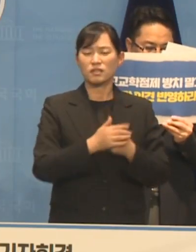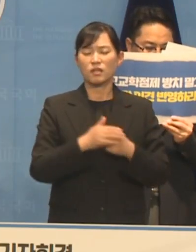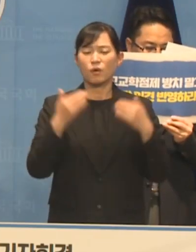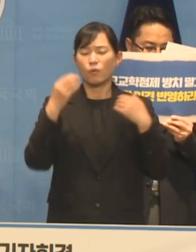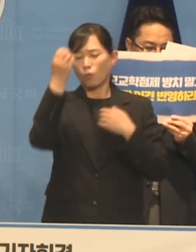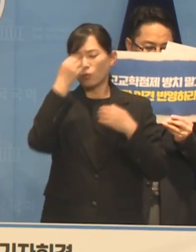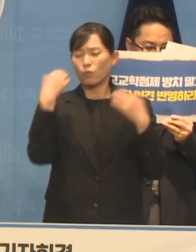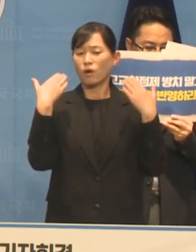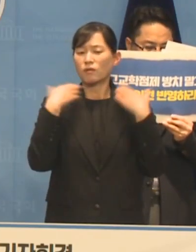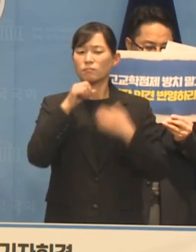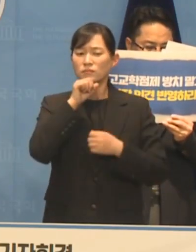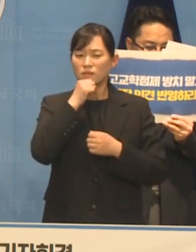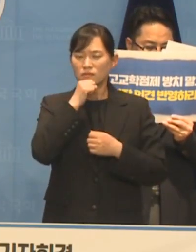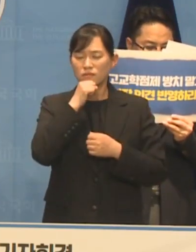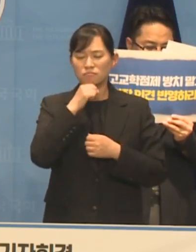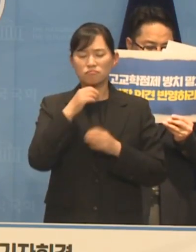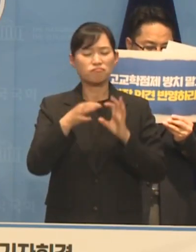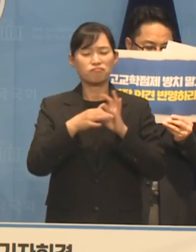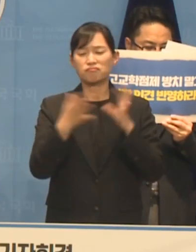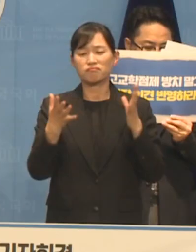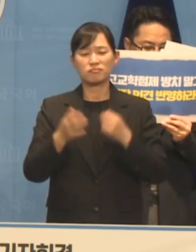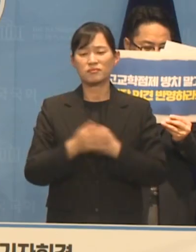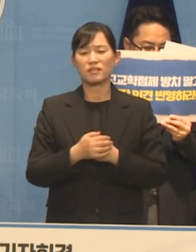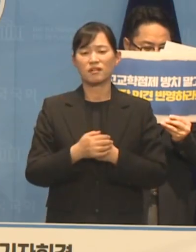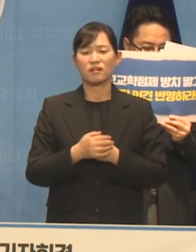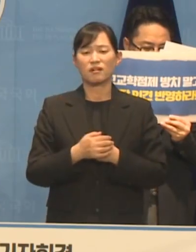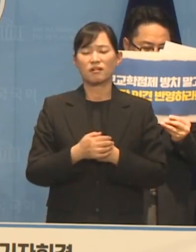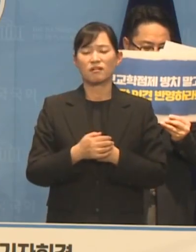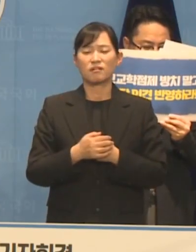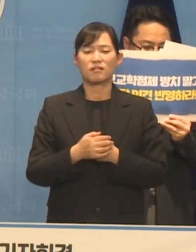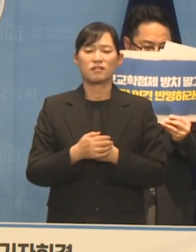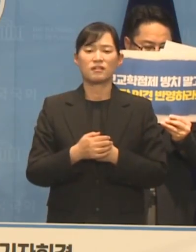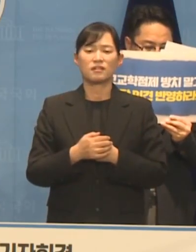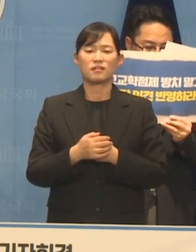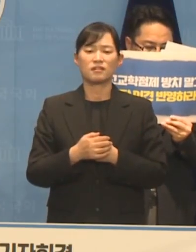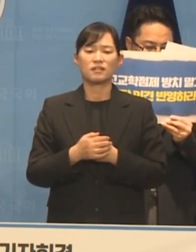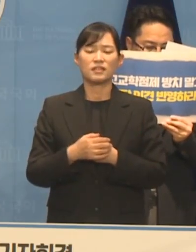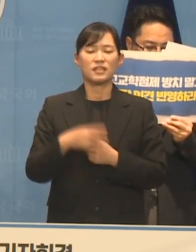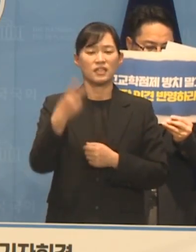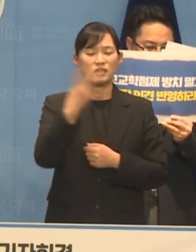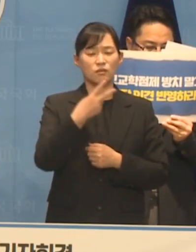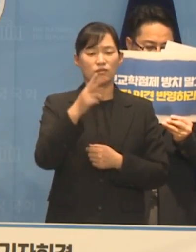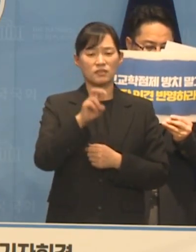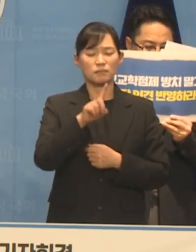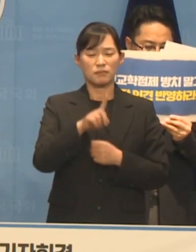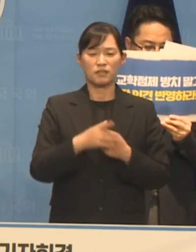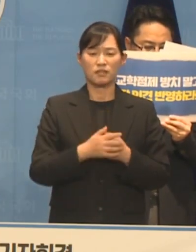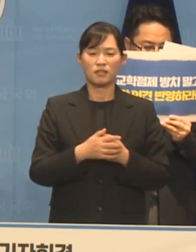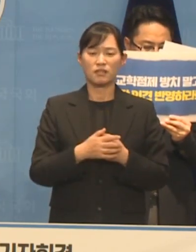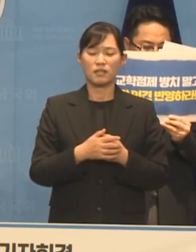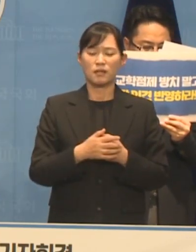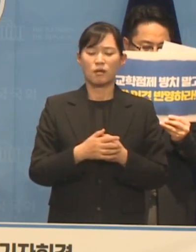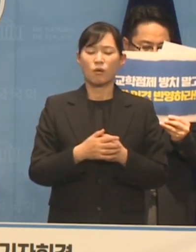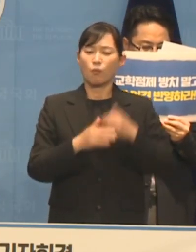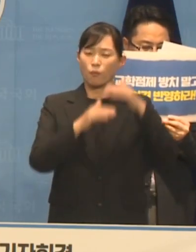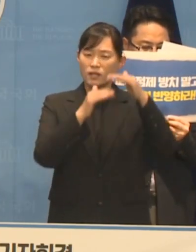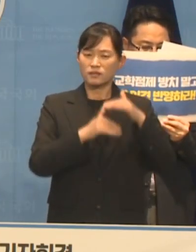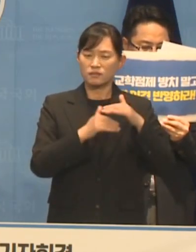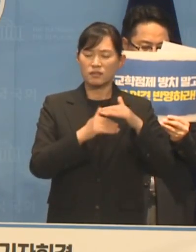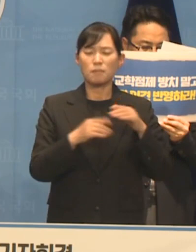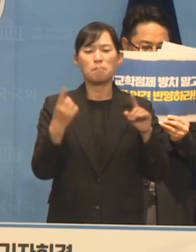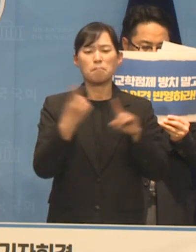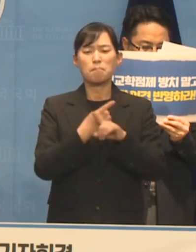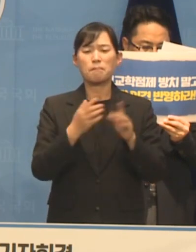고교학점제를 무관심하게 그리고 왜곡되게 대했습니다. 먼저 2022 개정 교육과정을 퇴행시켰고